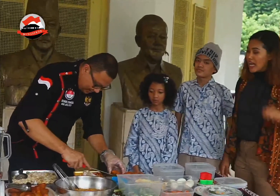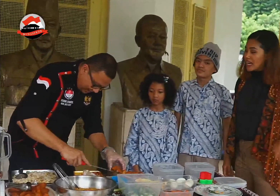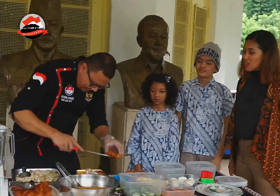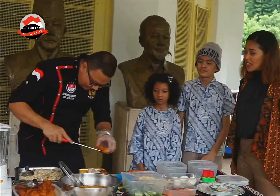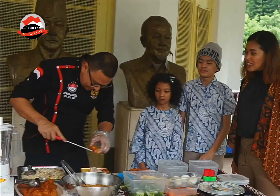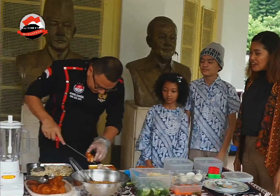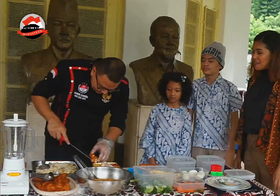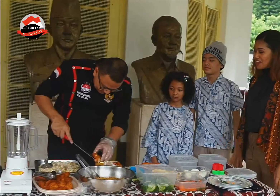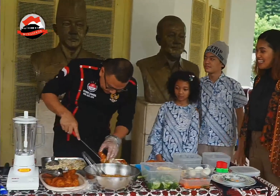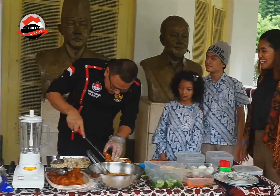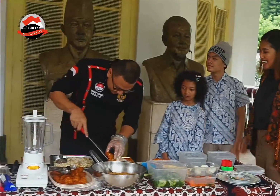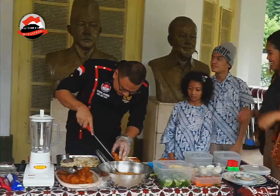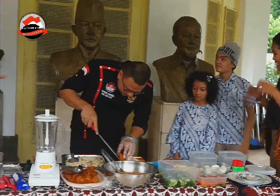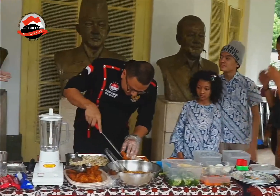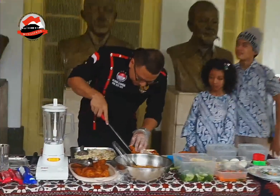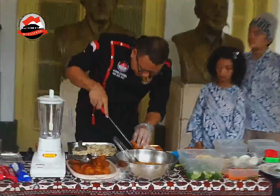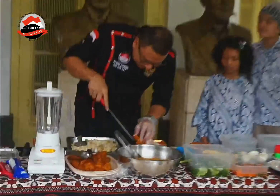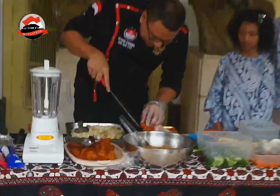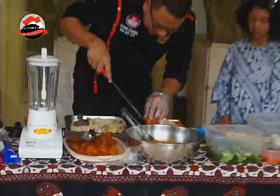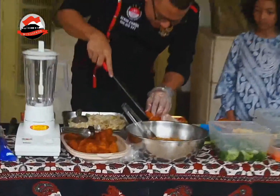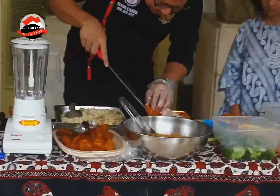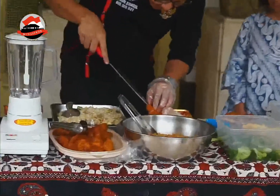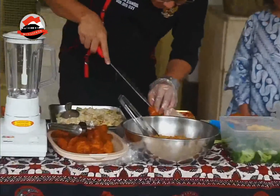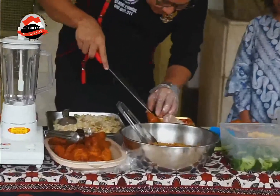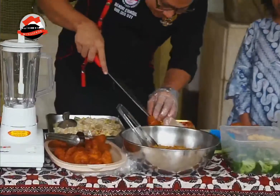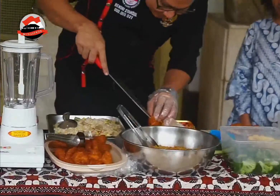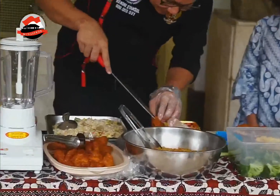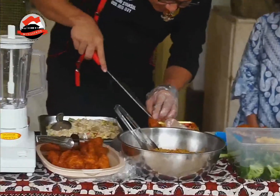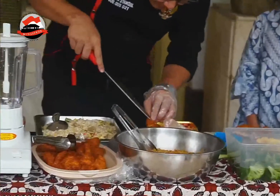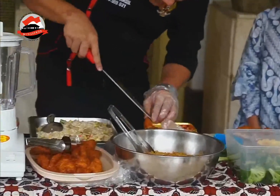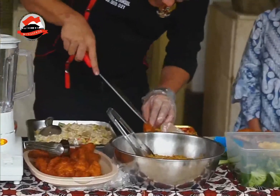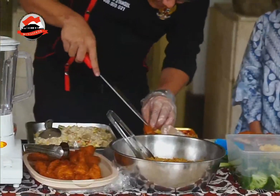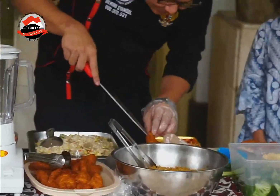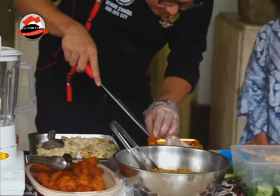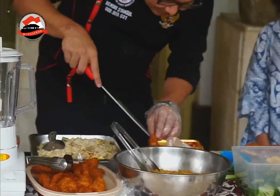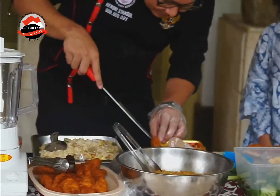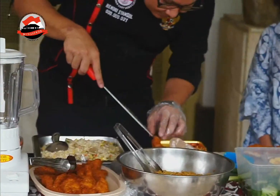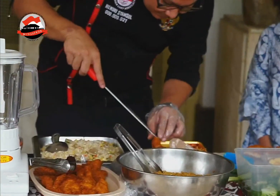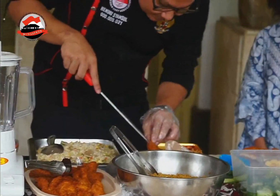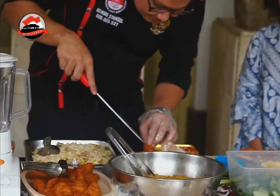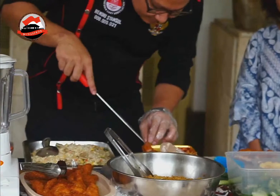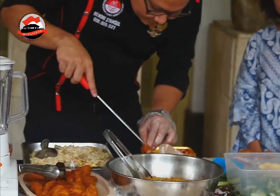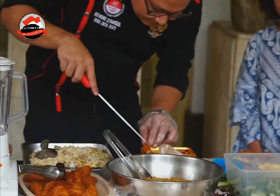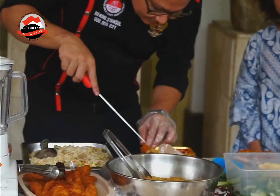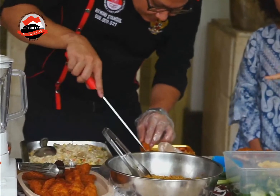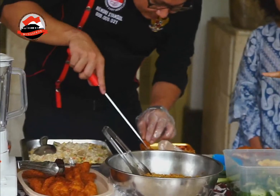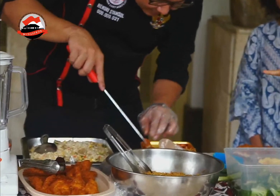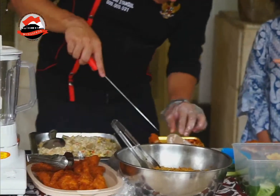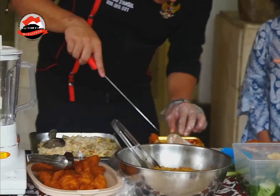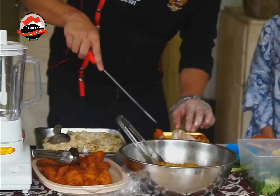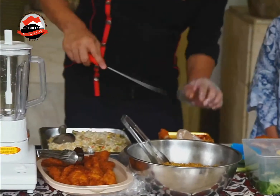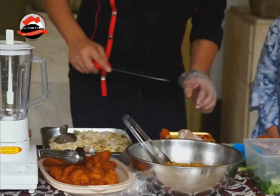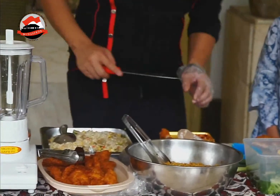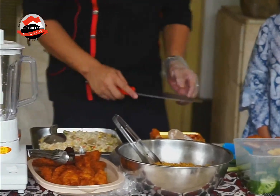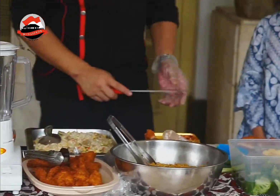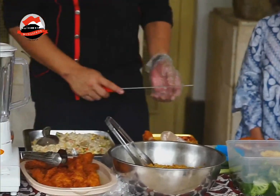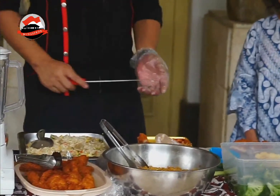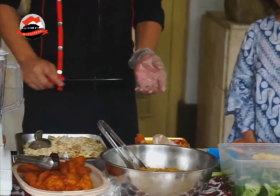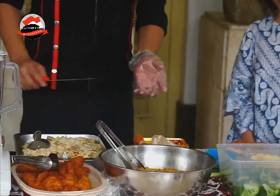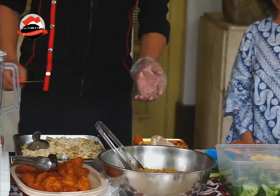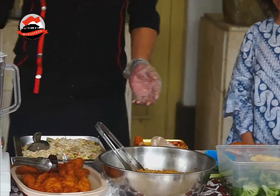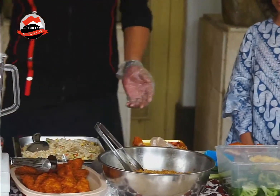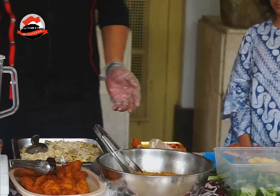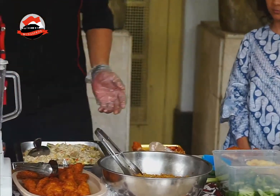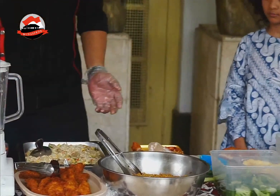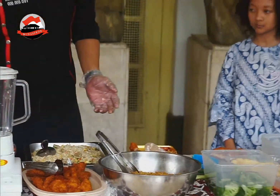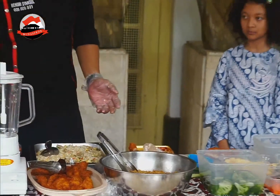sampai ke sana soalnya, Chef. Ini kita taruh sini. Ini kalau yang ini dibentuk itu wortel jadi kayak jadi, muka